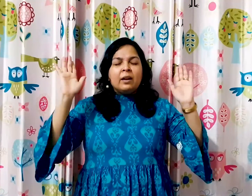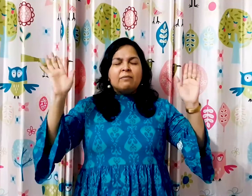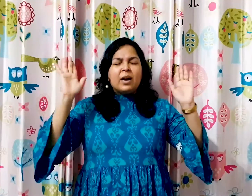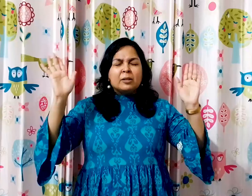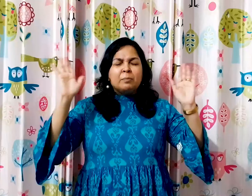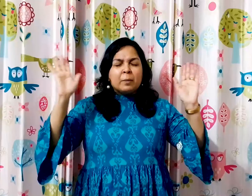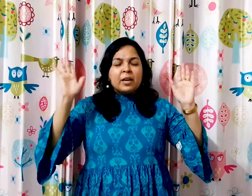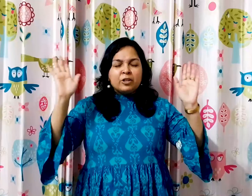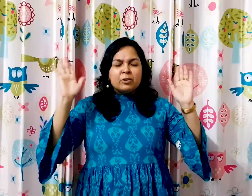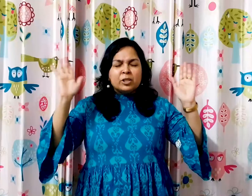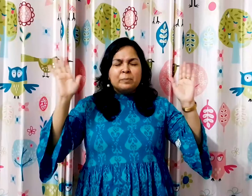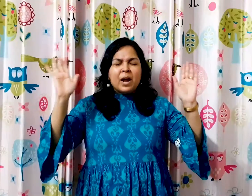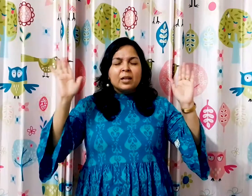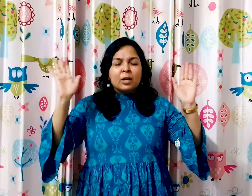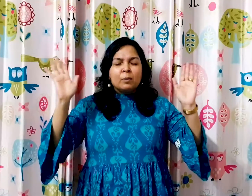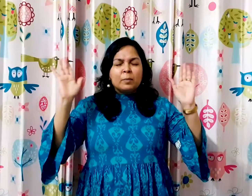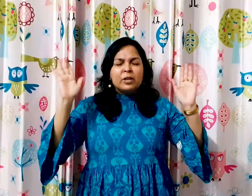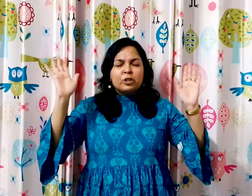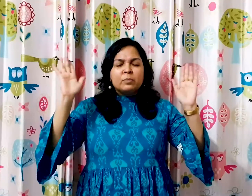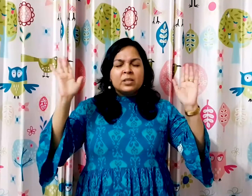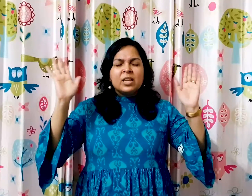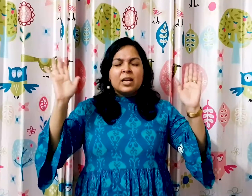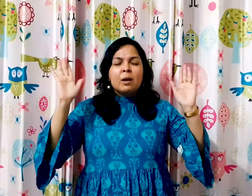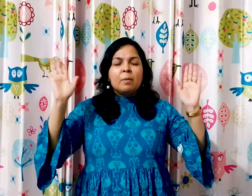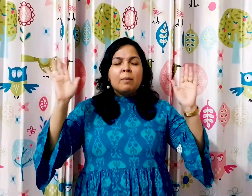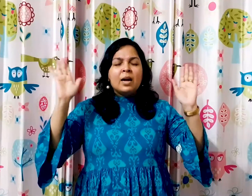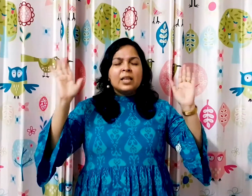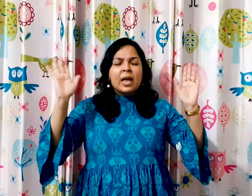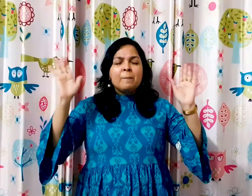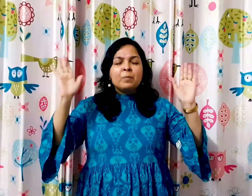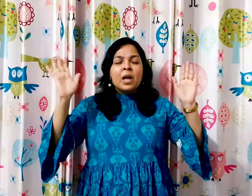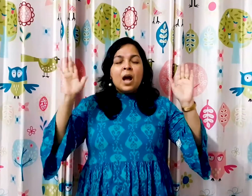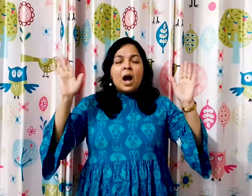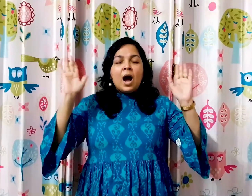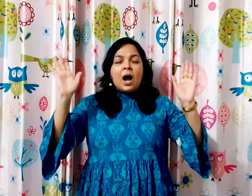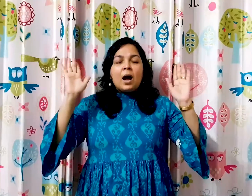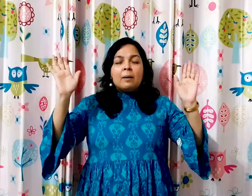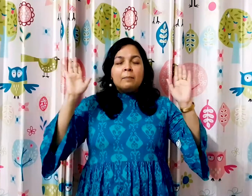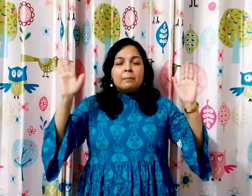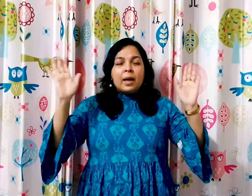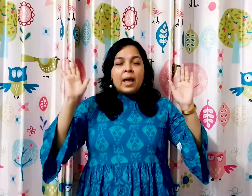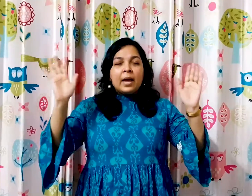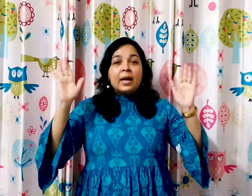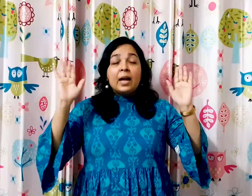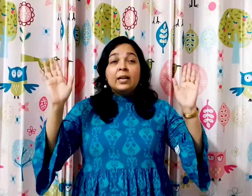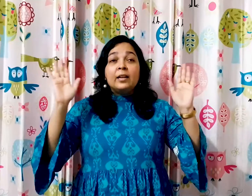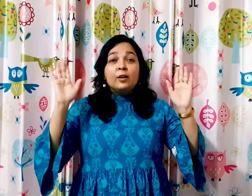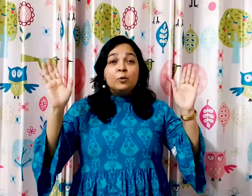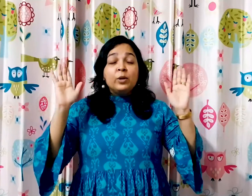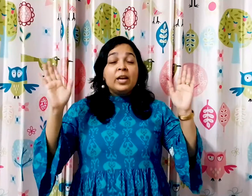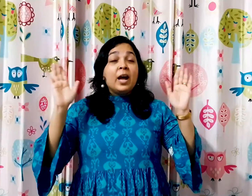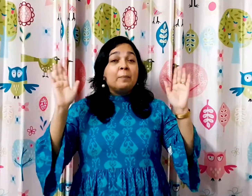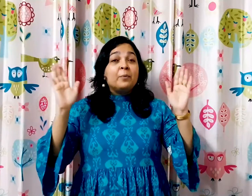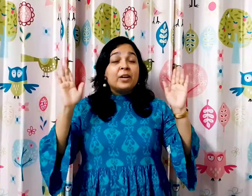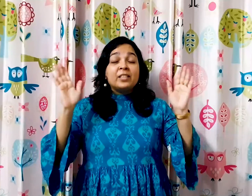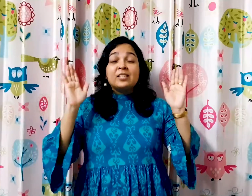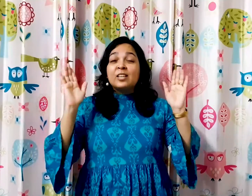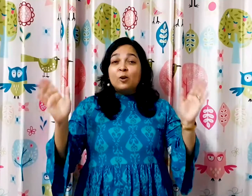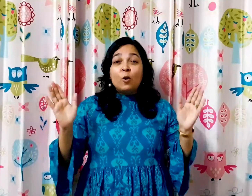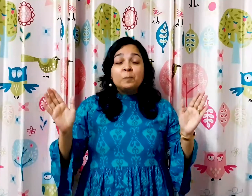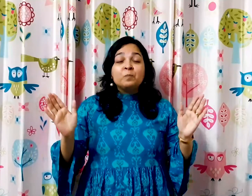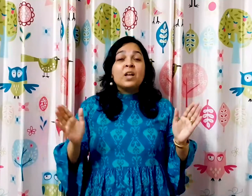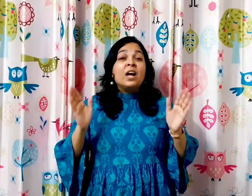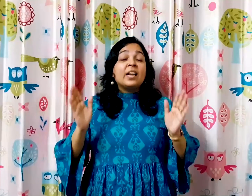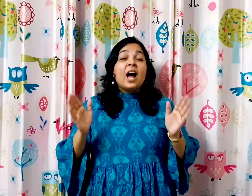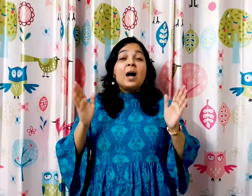dhanyavad dhanyavad parmeshwar prarthna ko parmeshwar masi ke naam mein mangte hain amen hallelujah praise